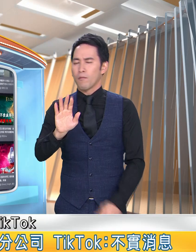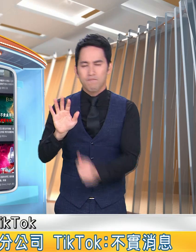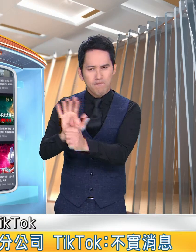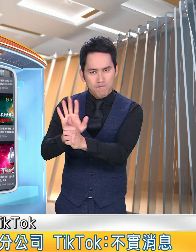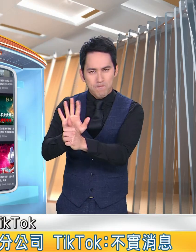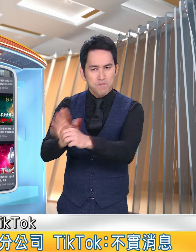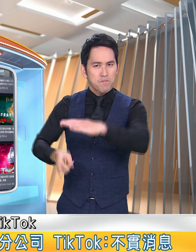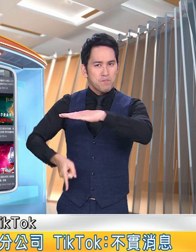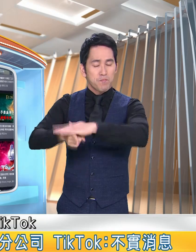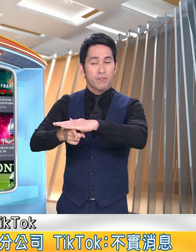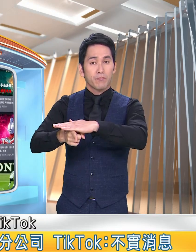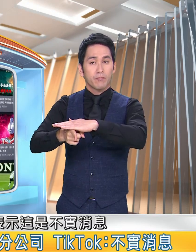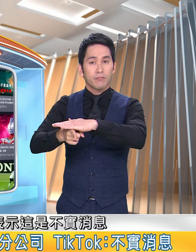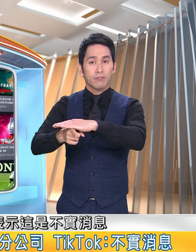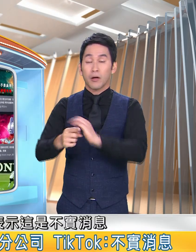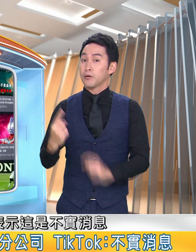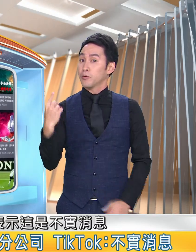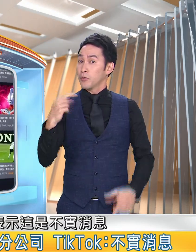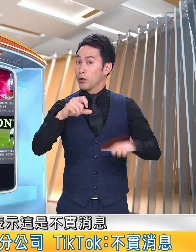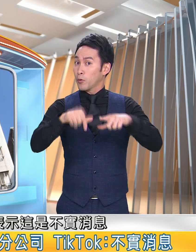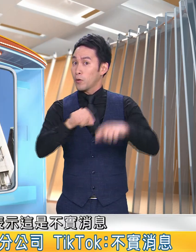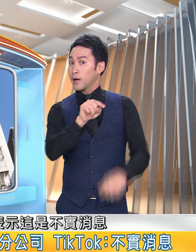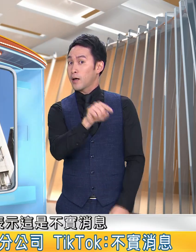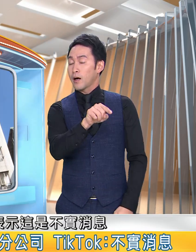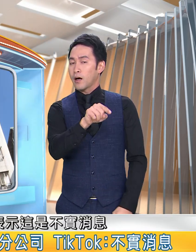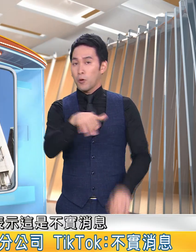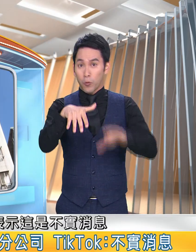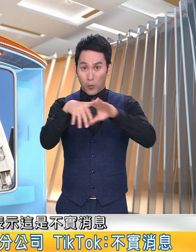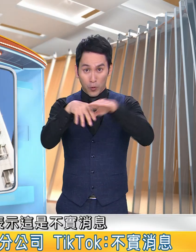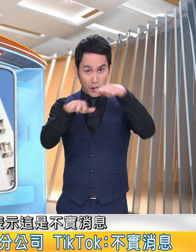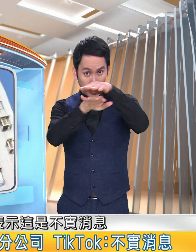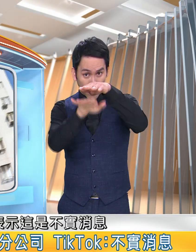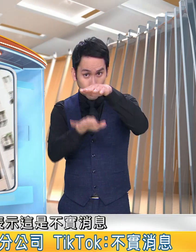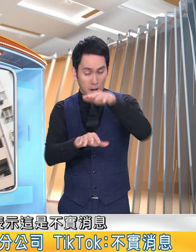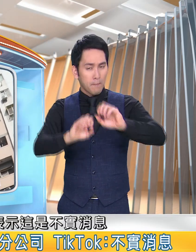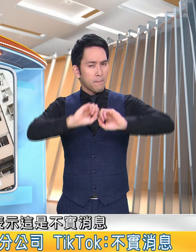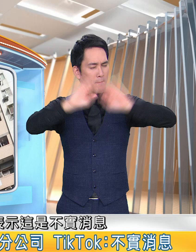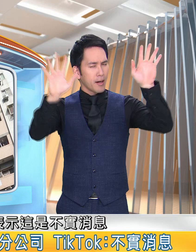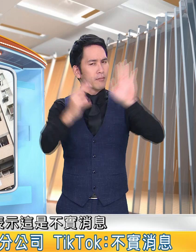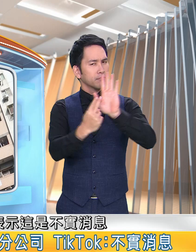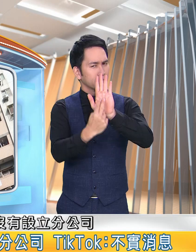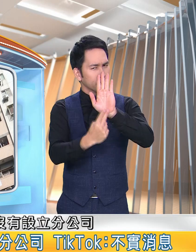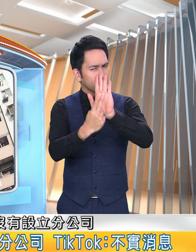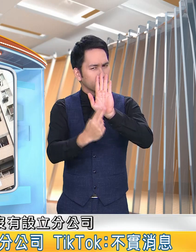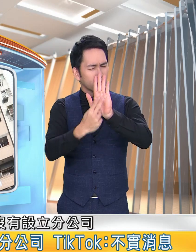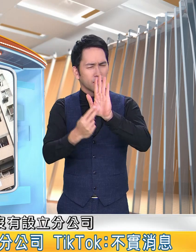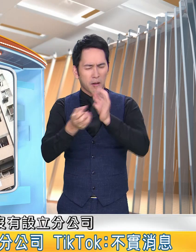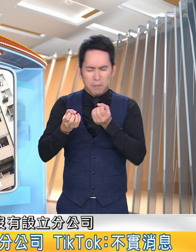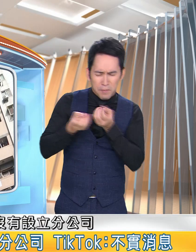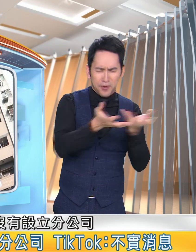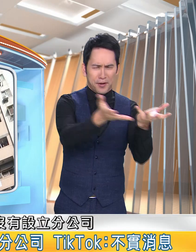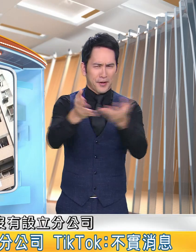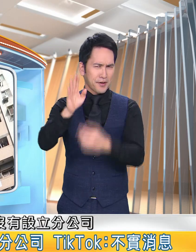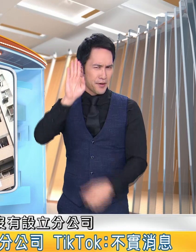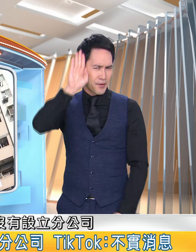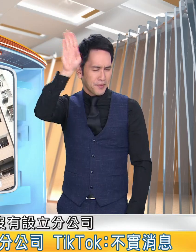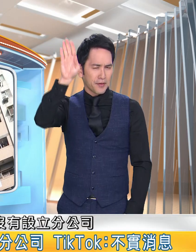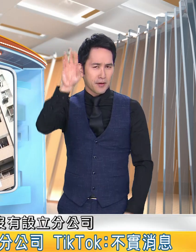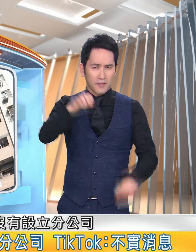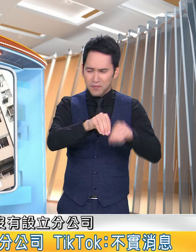版 TikTok 昨天以书面回复表示，这是不实消息。TikTok 在台湾并没有设立分